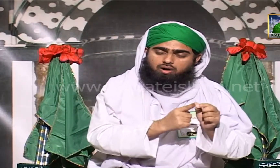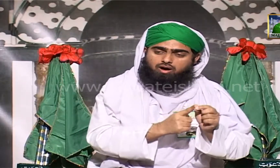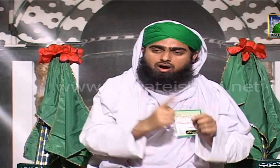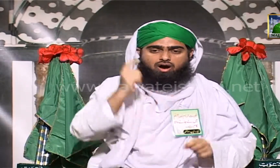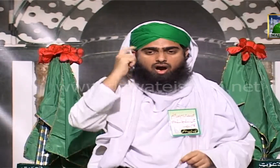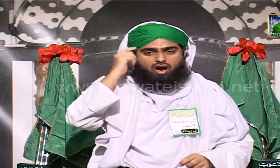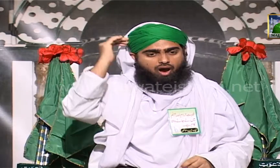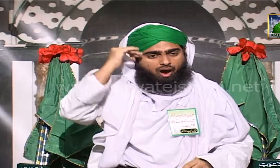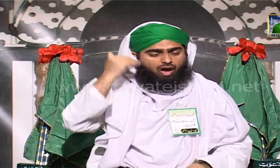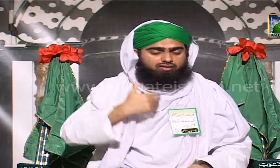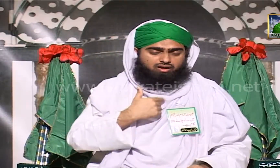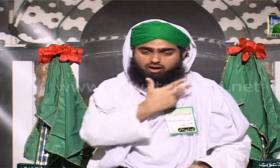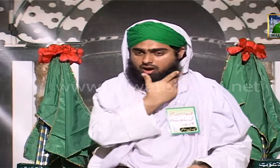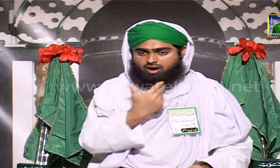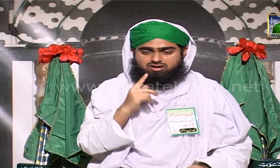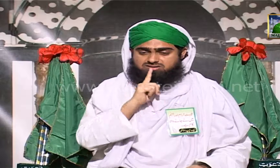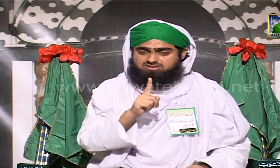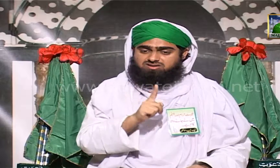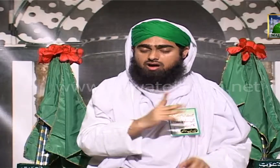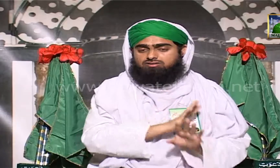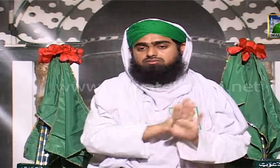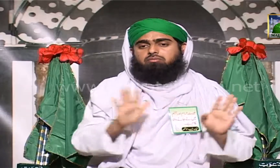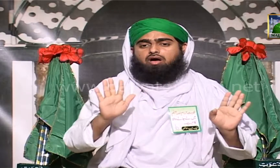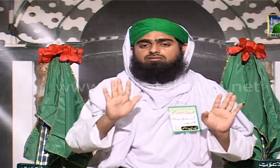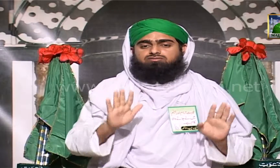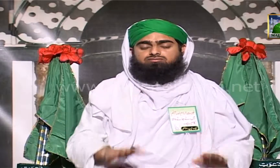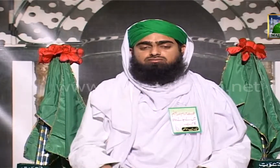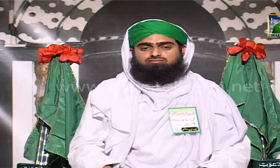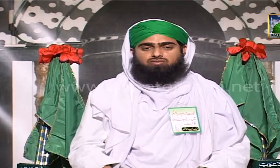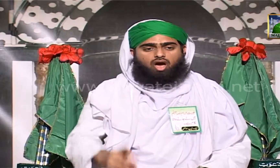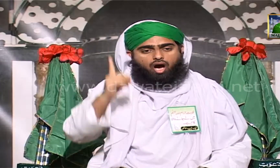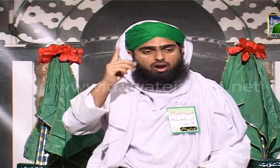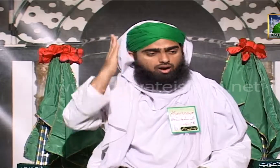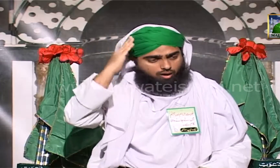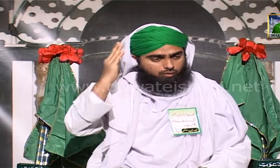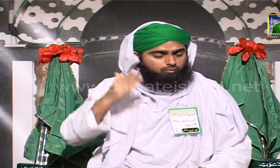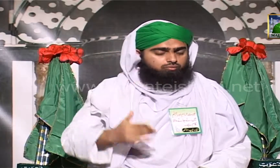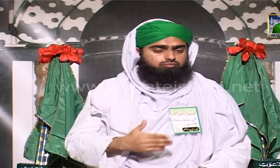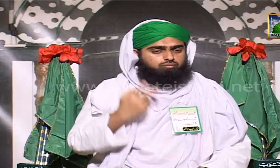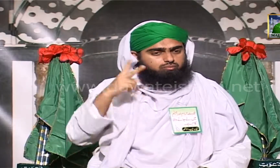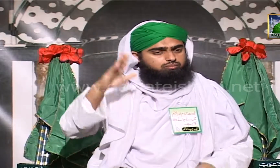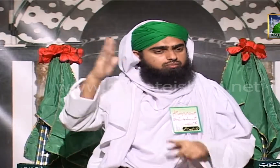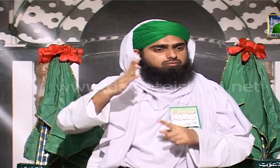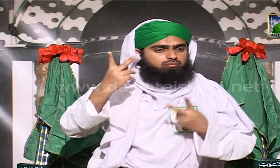یہ بات کیوں نہیں آئی؟ لیکن آپ نے دیکھا کہ ابھی اللہ تعالیٰ نے ان پر کتنا کرم فرمایا اور کتنی نوازشیں